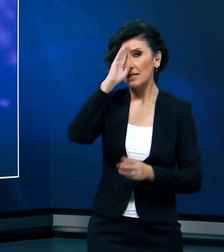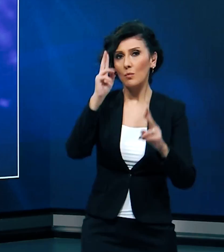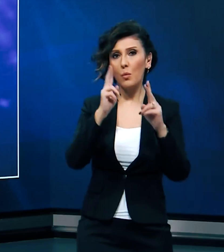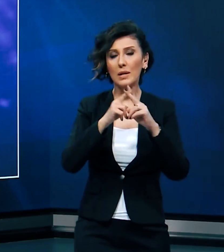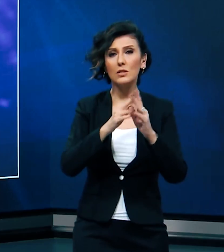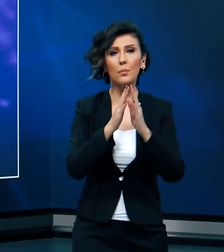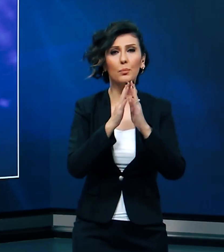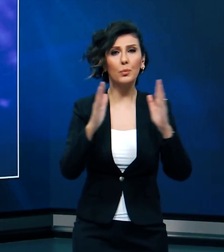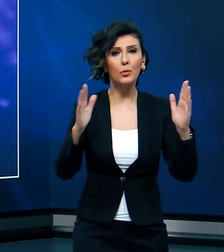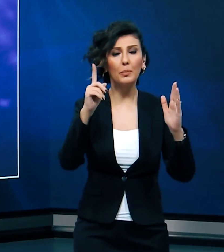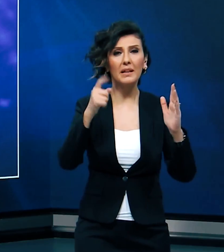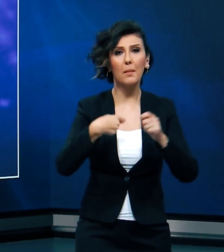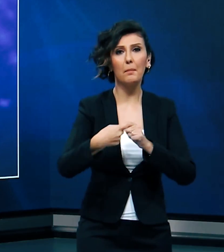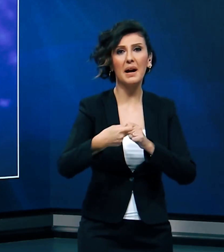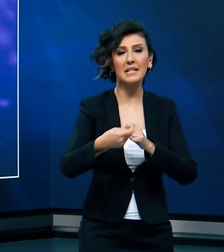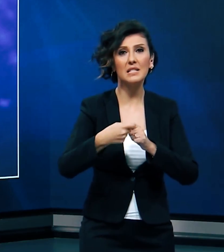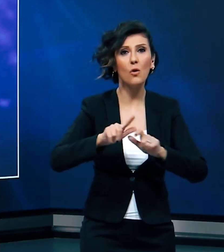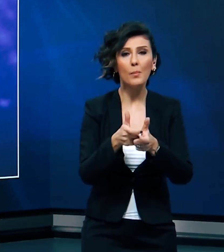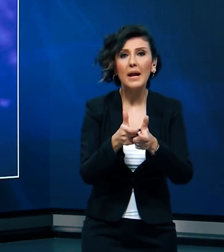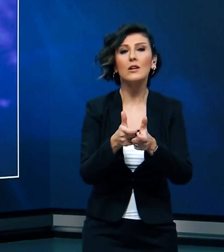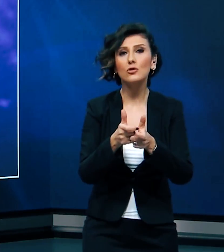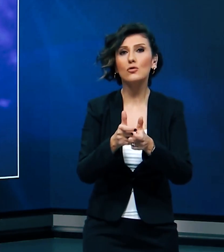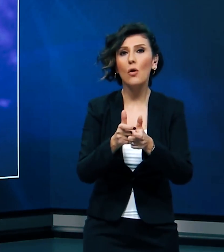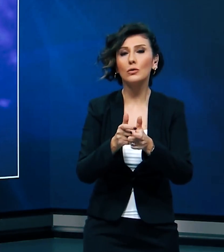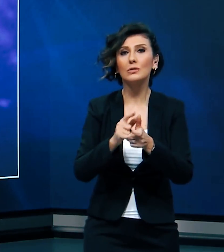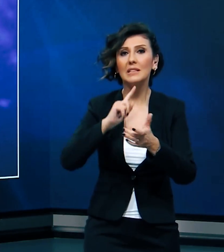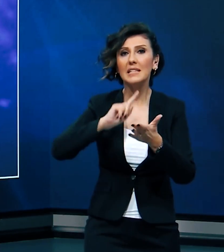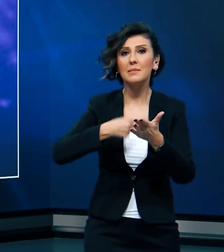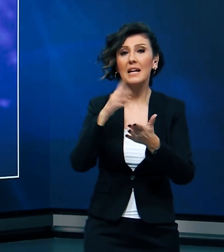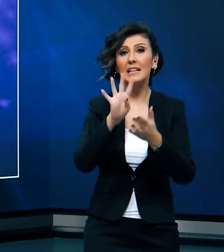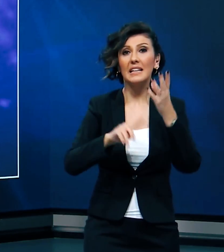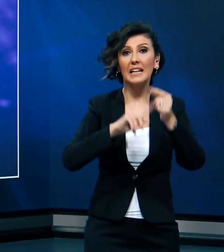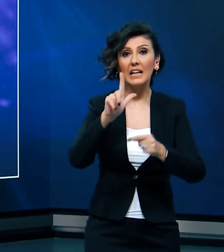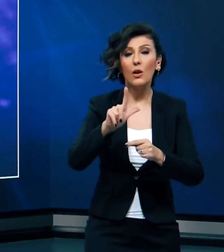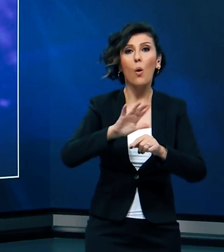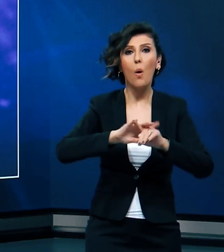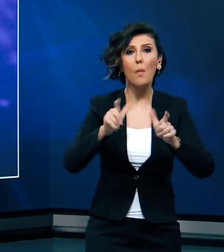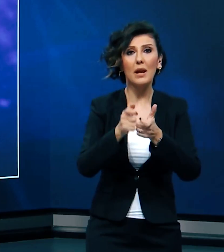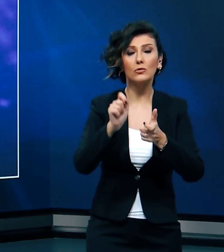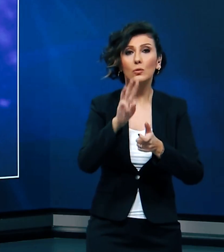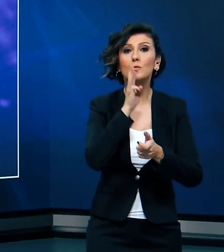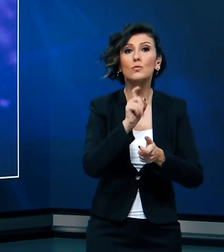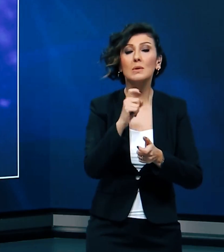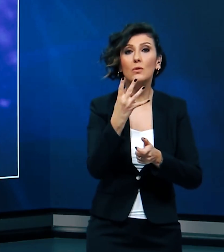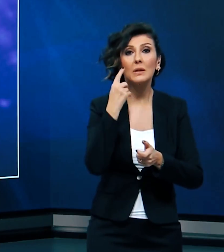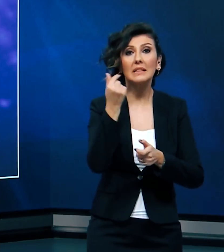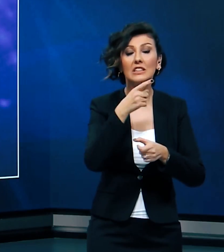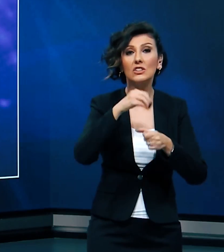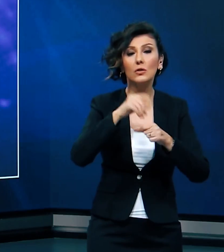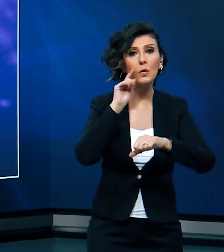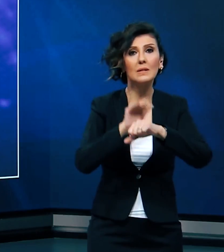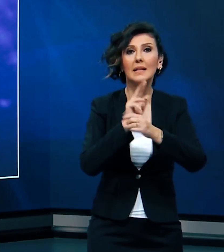İstanbul polisi büyük bir bahis operasyonuna imza attı. 40 ilde operasyon düzenlendi. 394 kişi